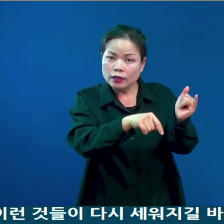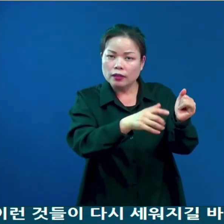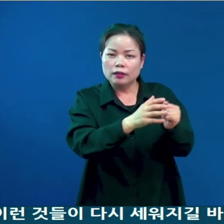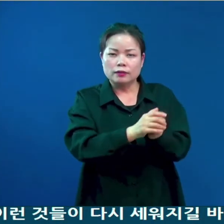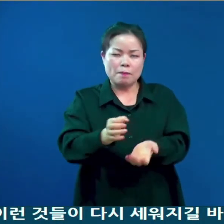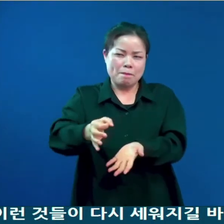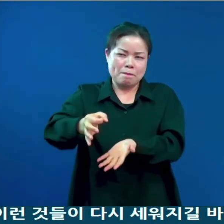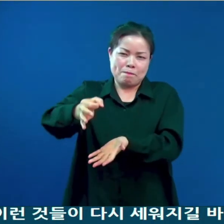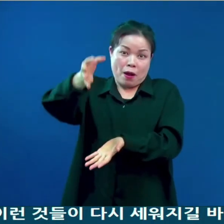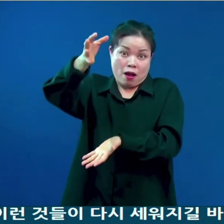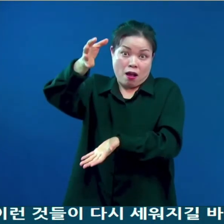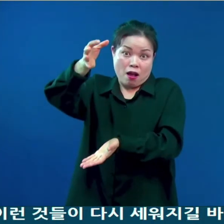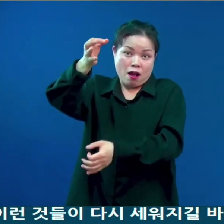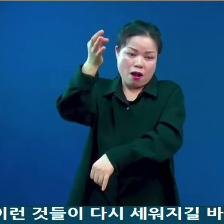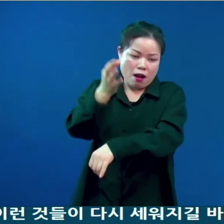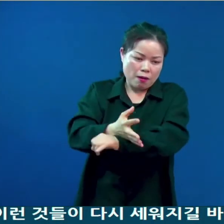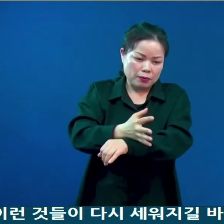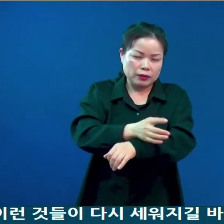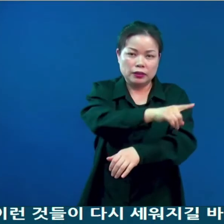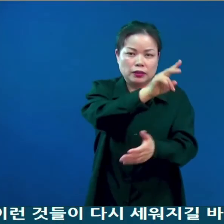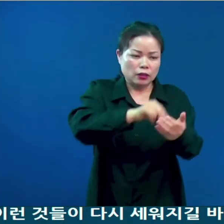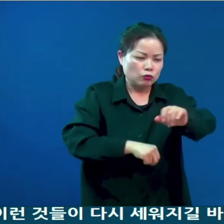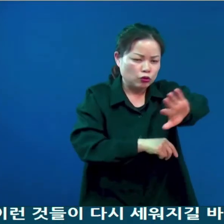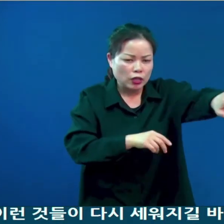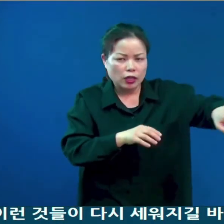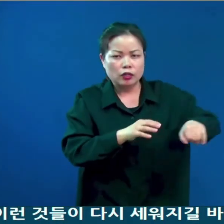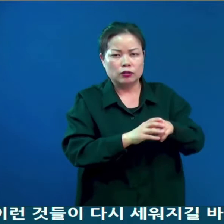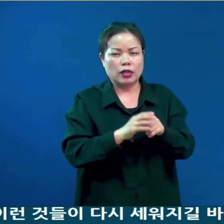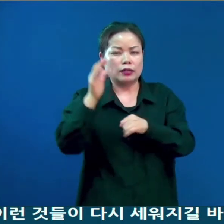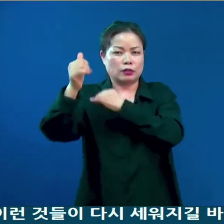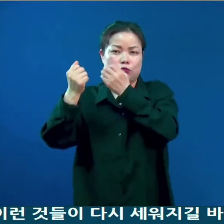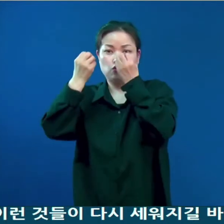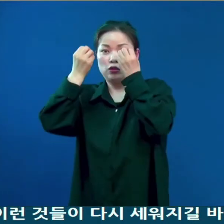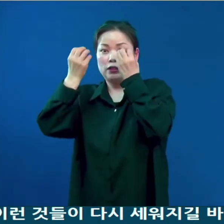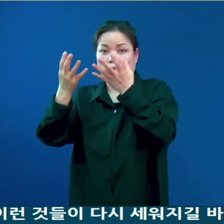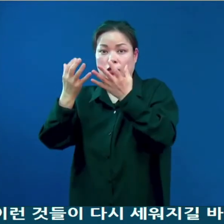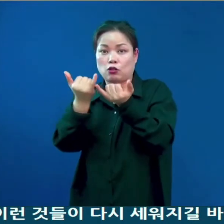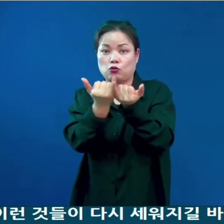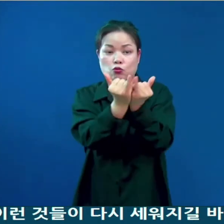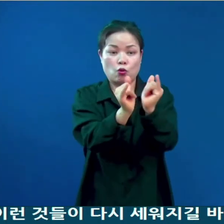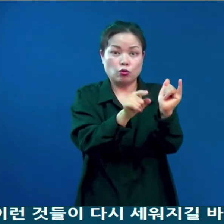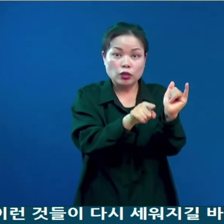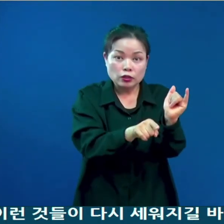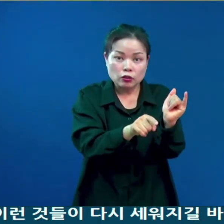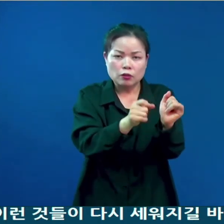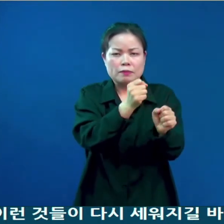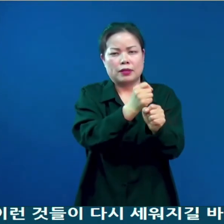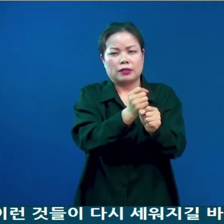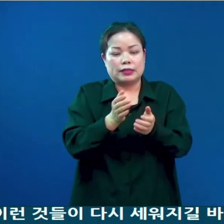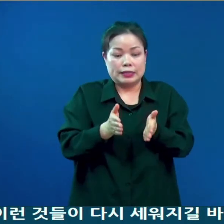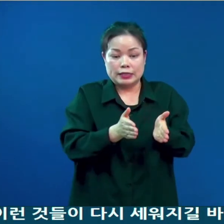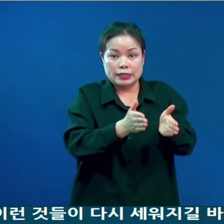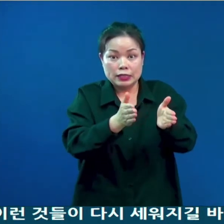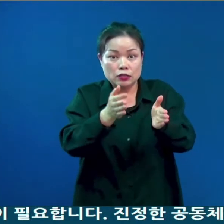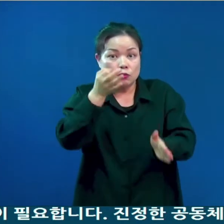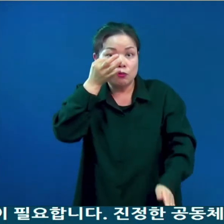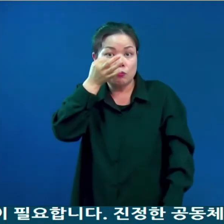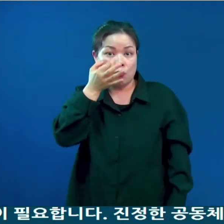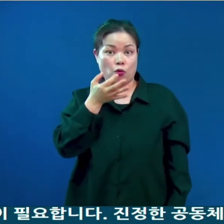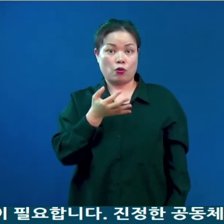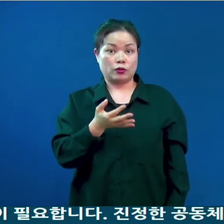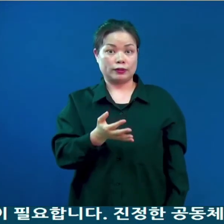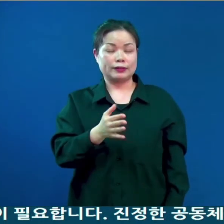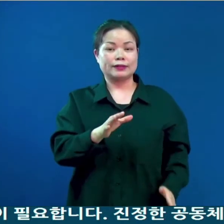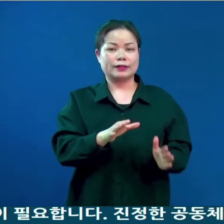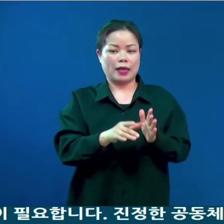상당한 값을 치르고 하나님이 우리에게 이제 새로운 공동체로 나아갈 수 있는 길을 보여주시는